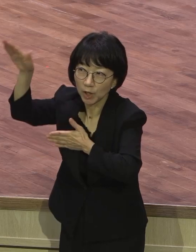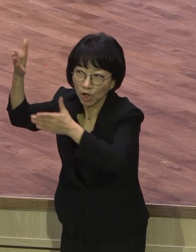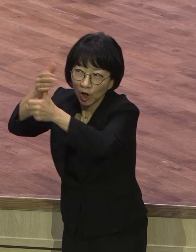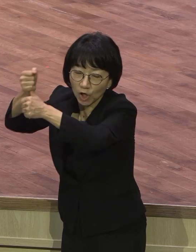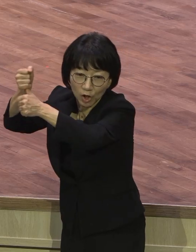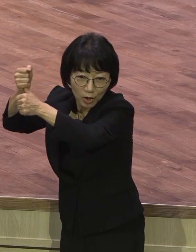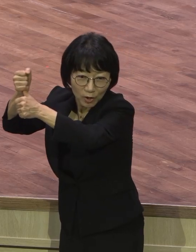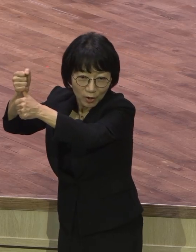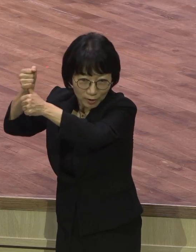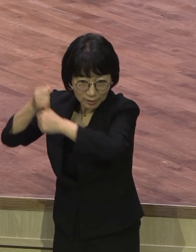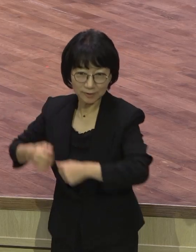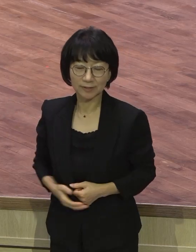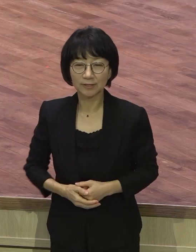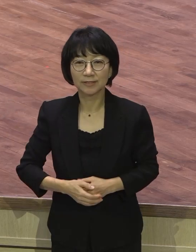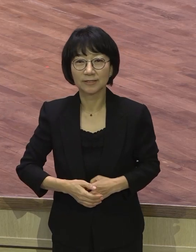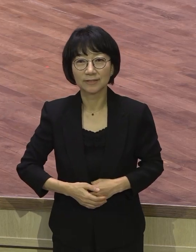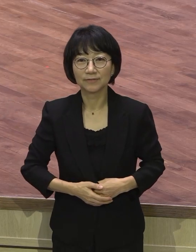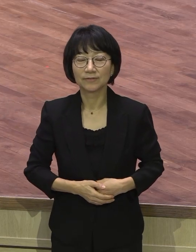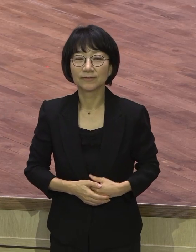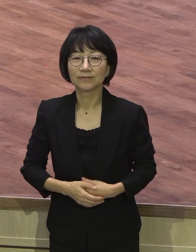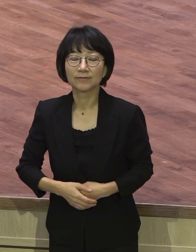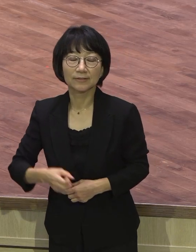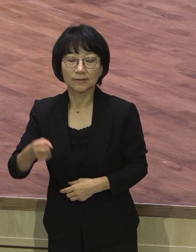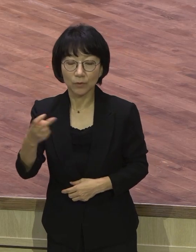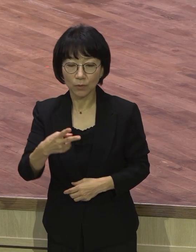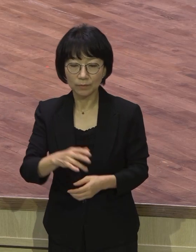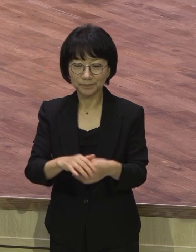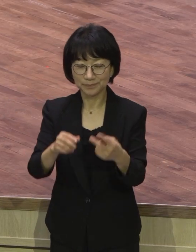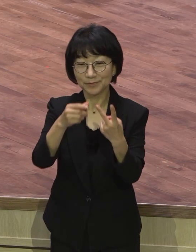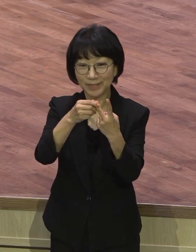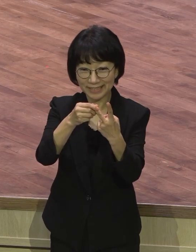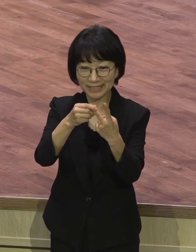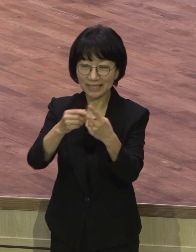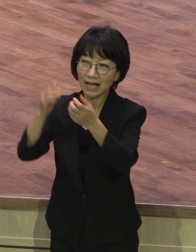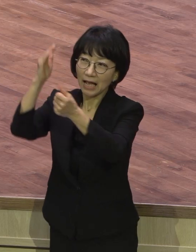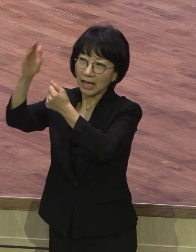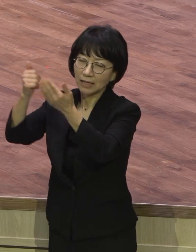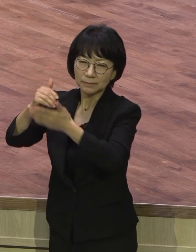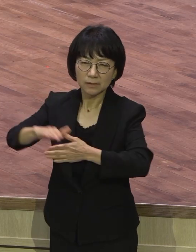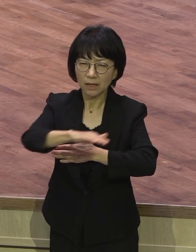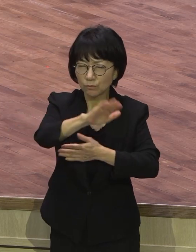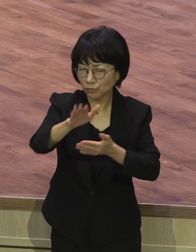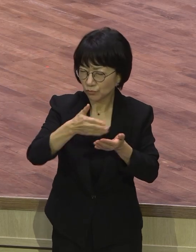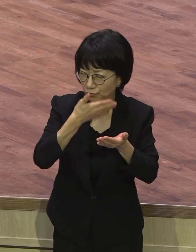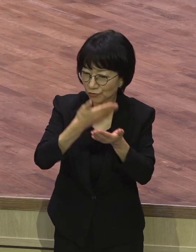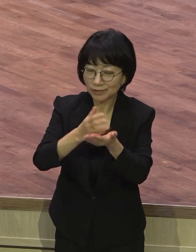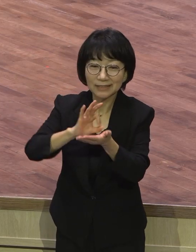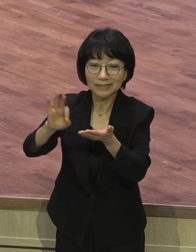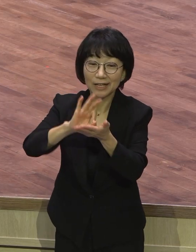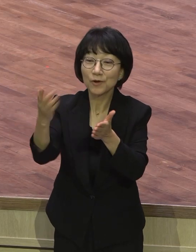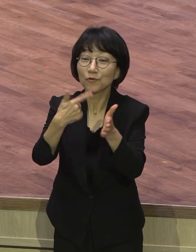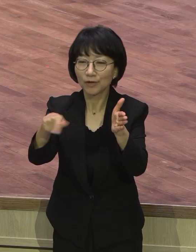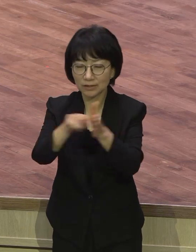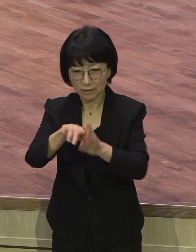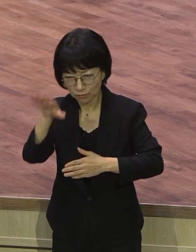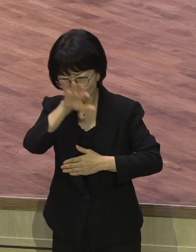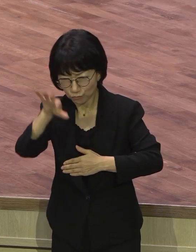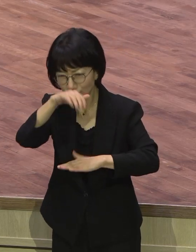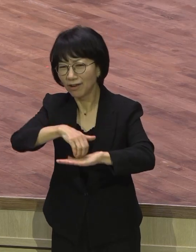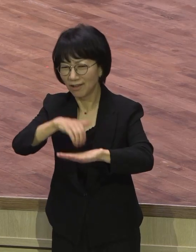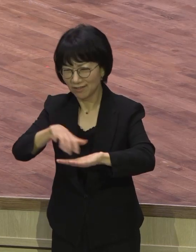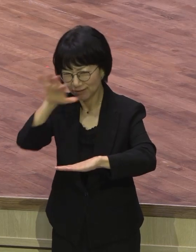은양을 꽉 잡으시기 바랍니다. 다른 하나는 하나님께서 우리를 귀 서는 그릇으로 준비하기 위한 연단 과정이다. 연단을